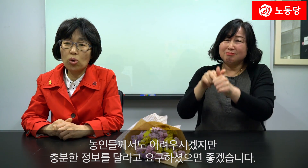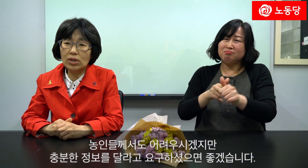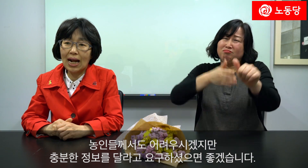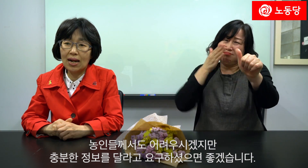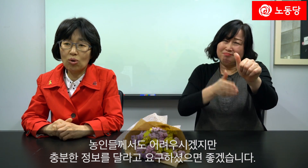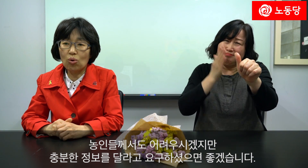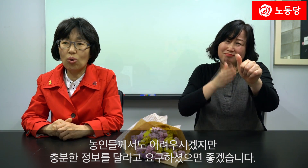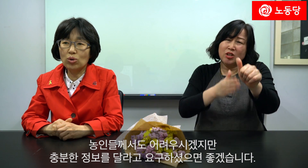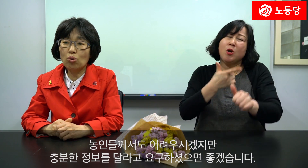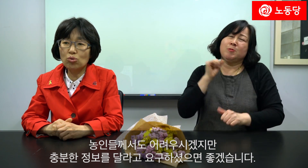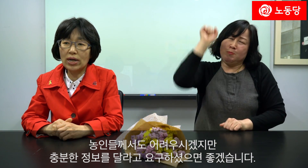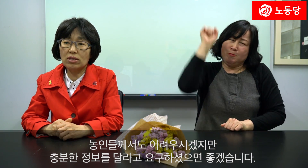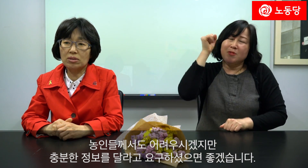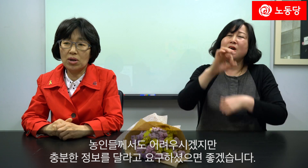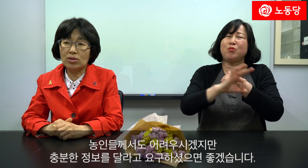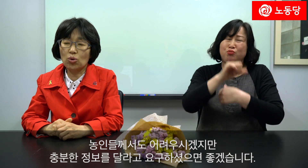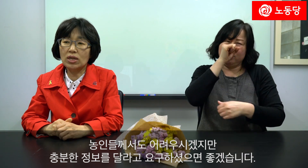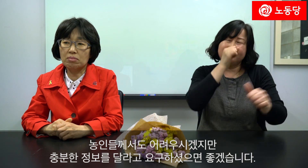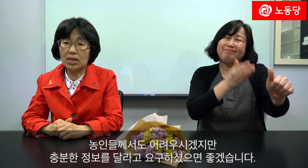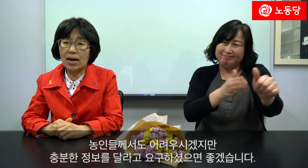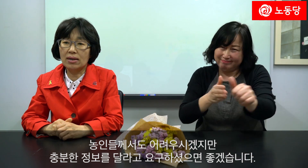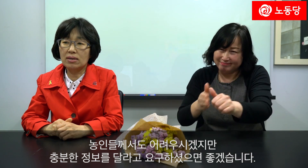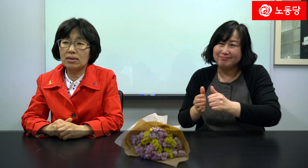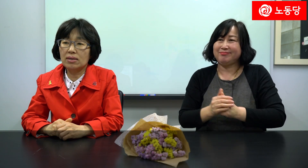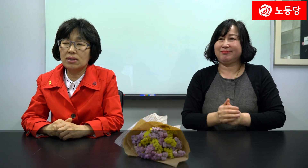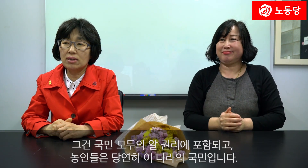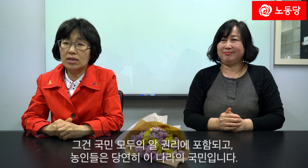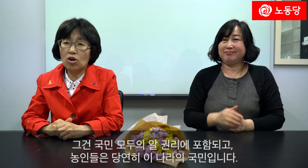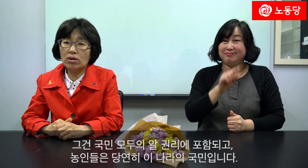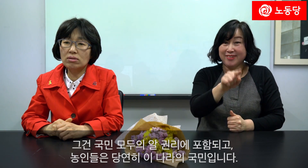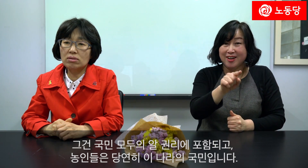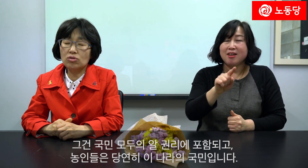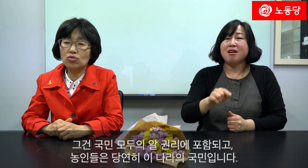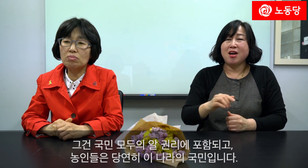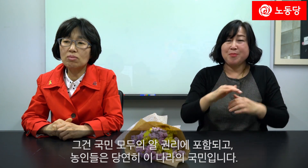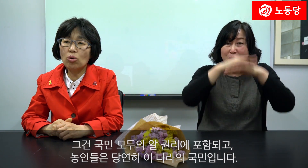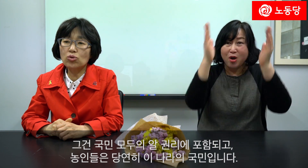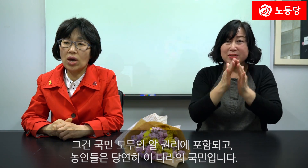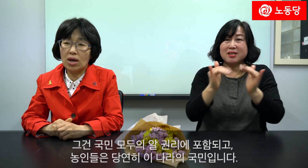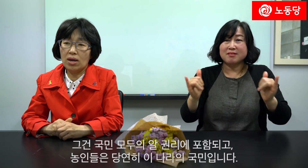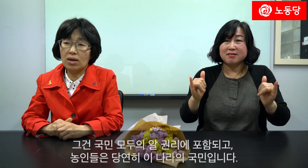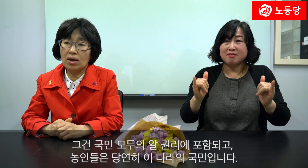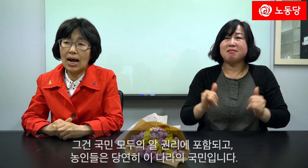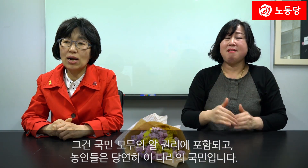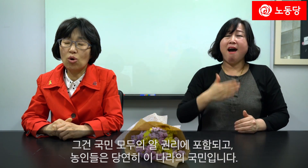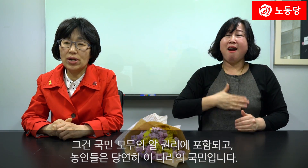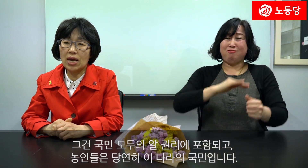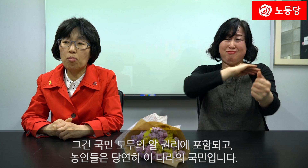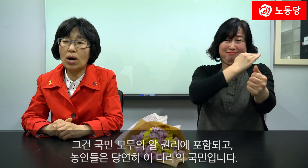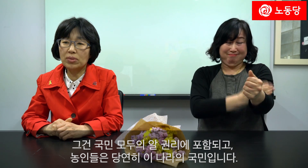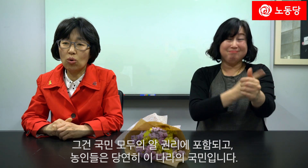충분한 정보를 달라고 요구하셨으면 좋겠습니다. 그건 국민 모두의